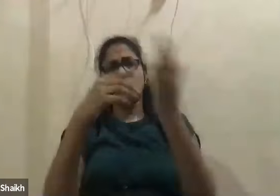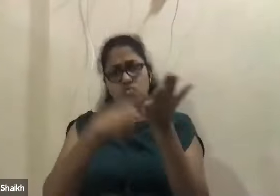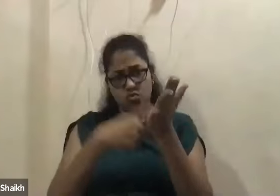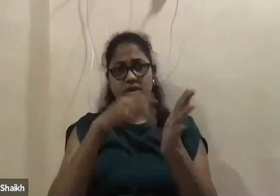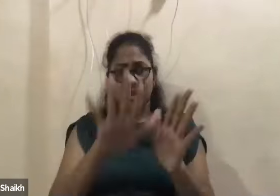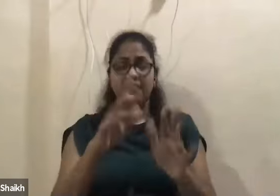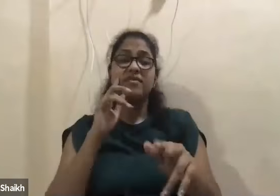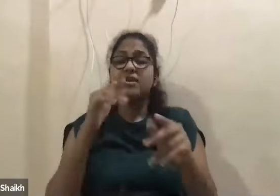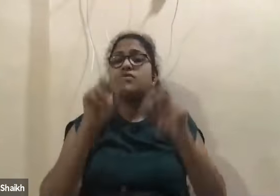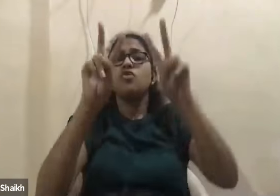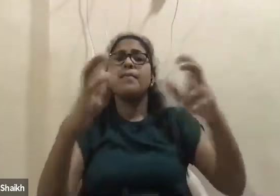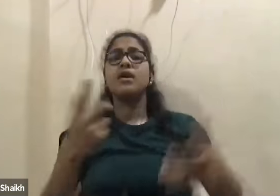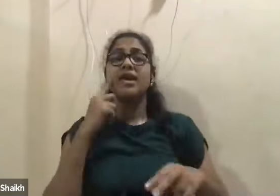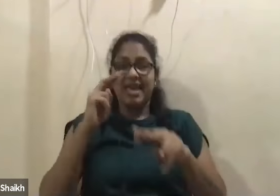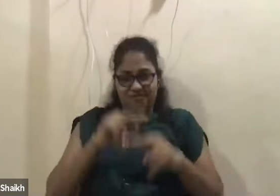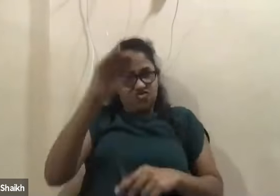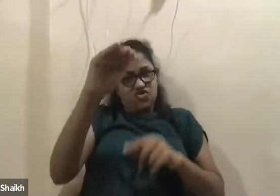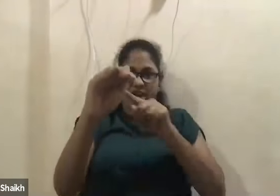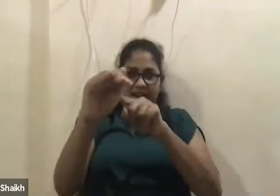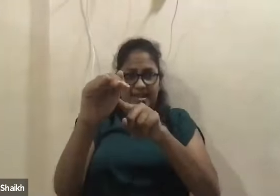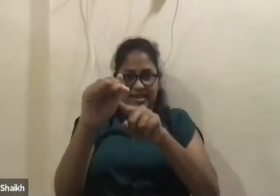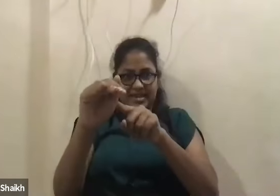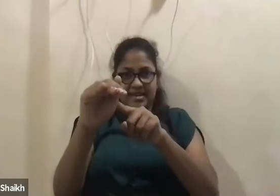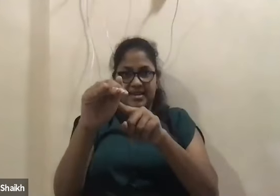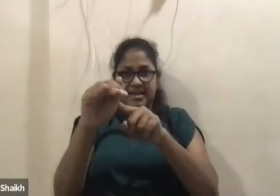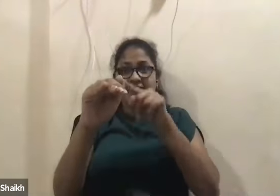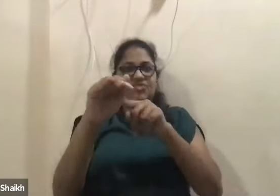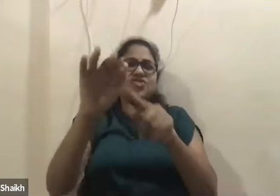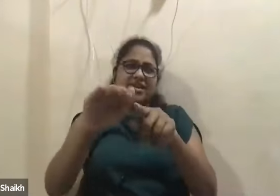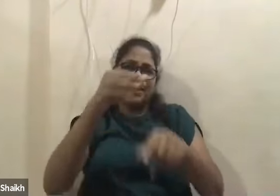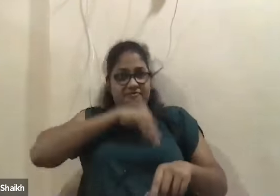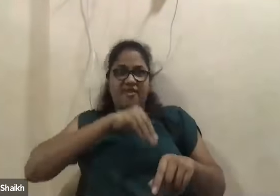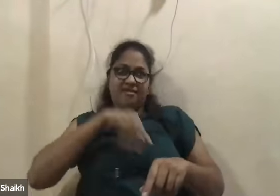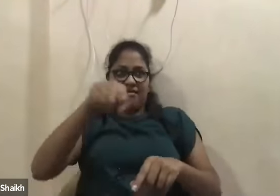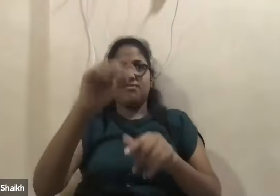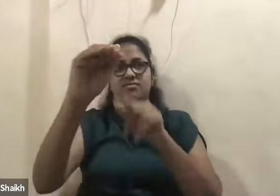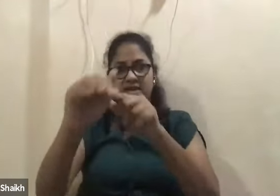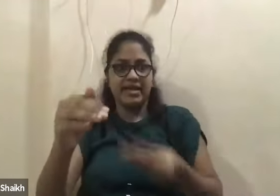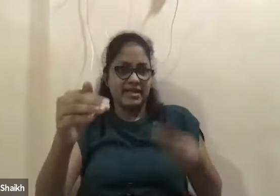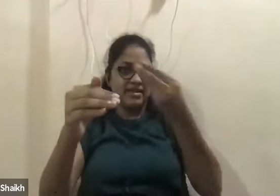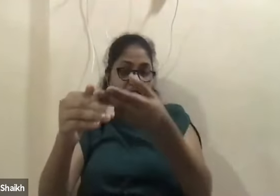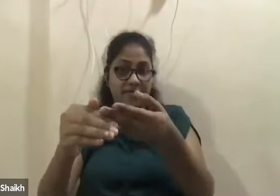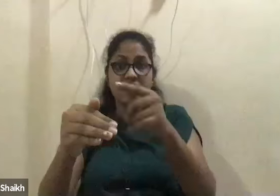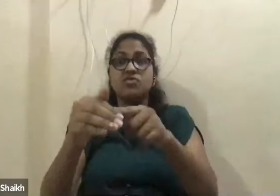वो competent to contract है, मतलब जो beneficiary है, if she or he is competent to